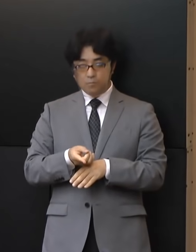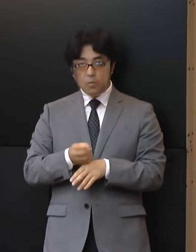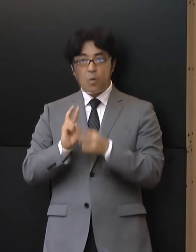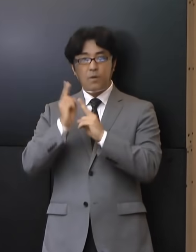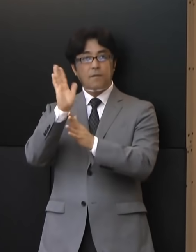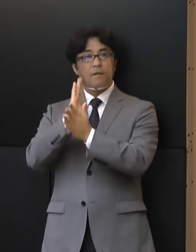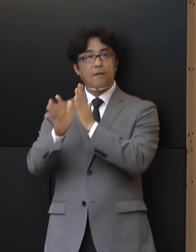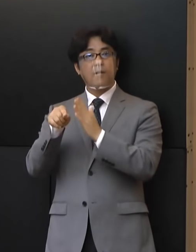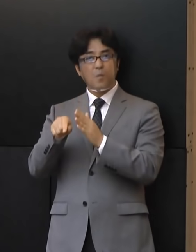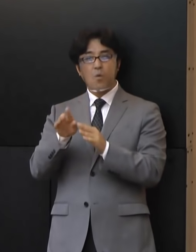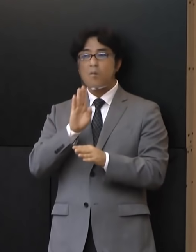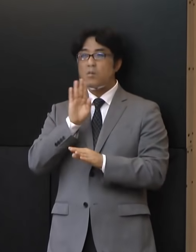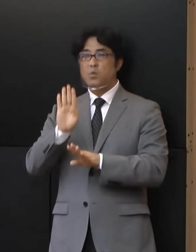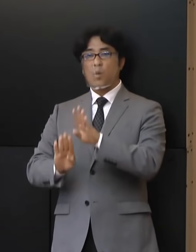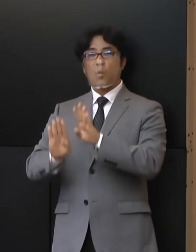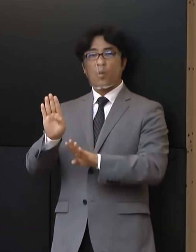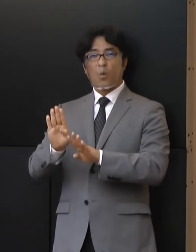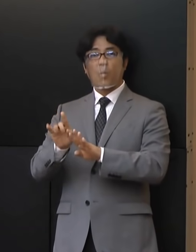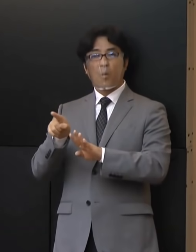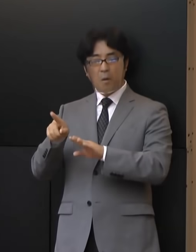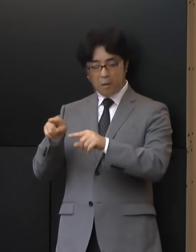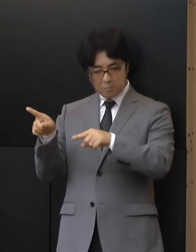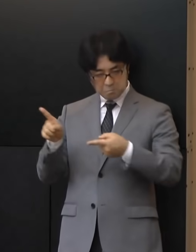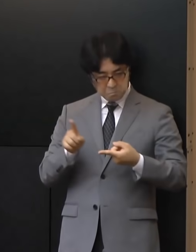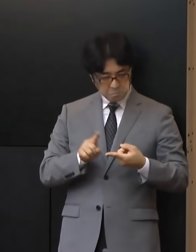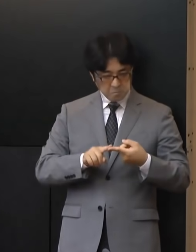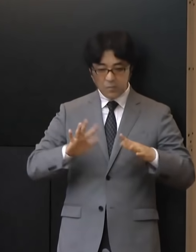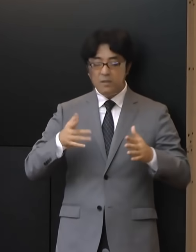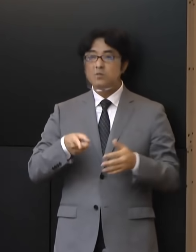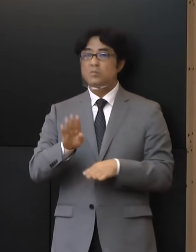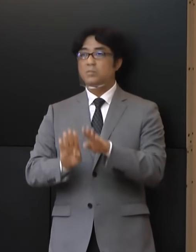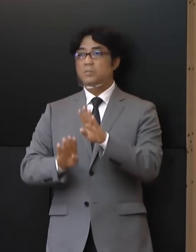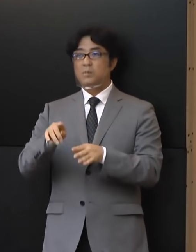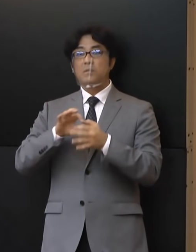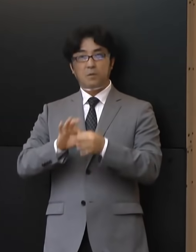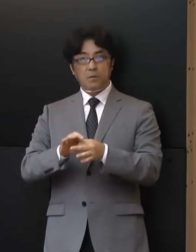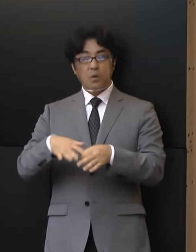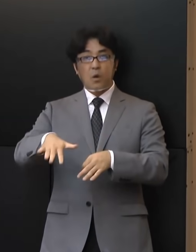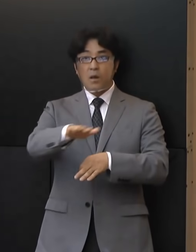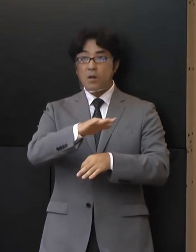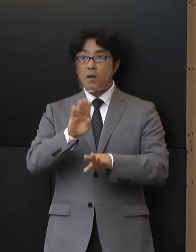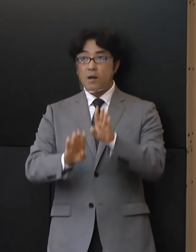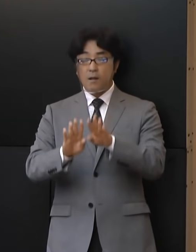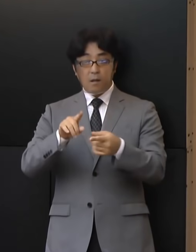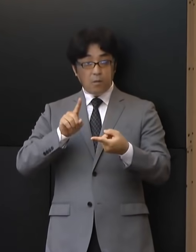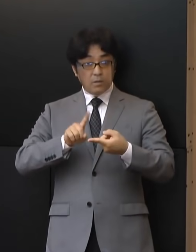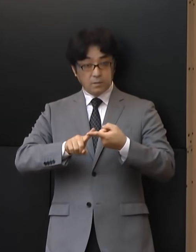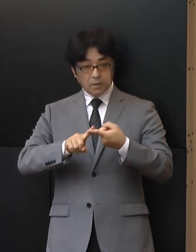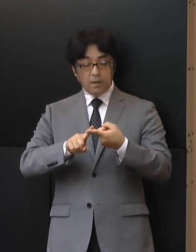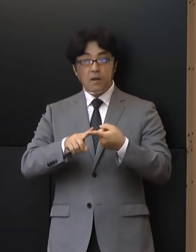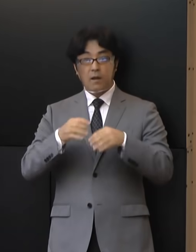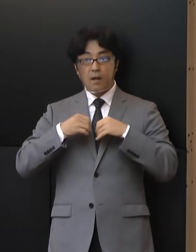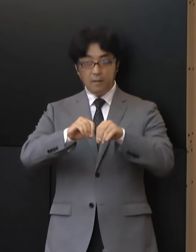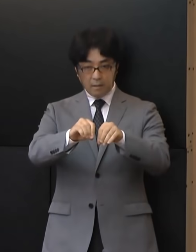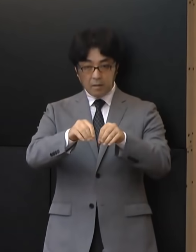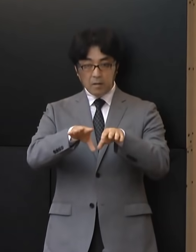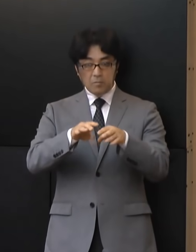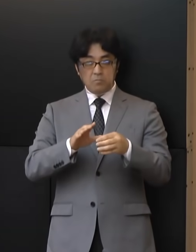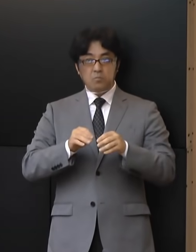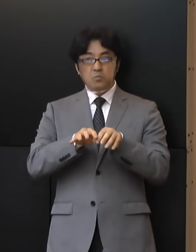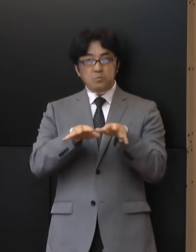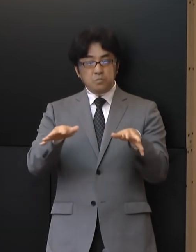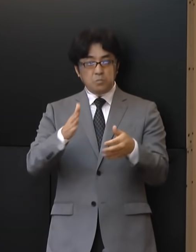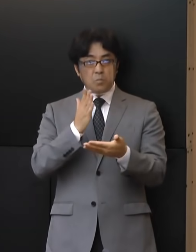縄県はまだその条件を満たしておりません。これらの状況を踏まえ、感染拡大防止のため休止